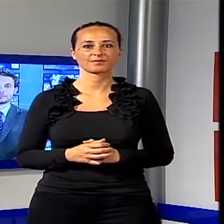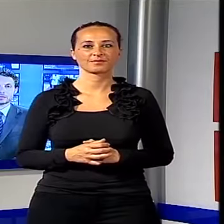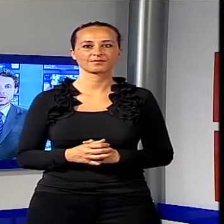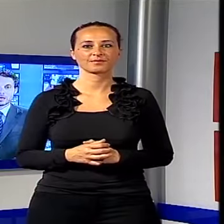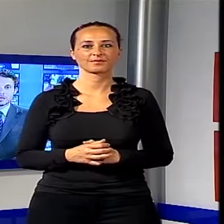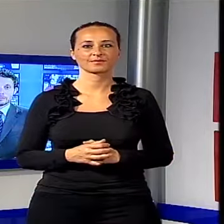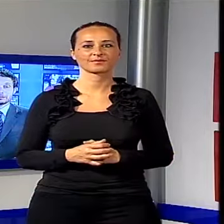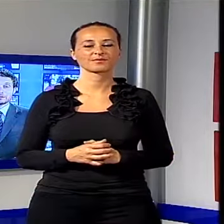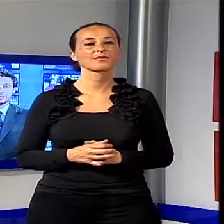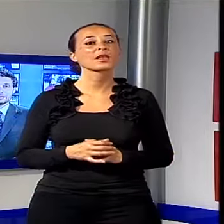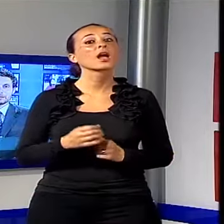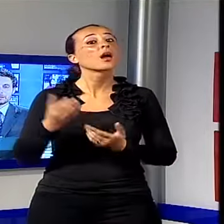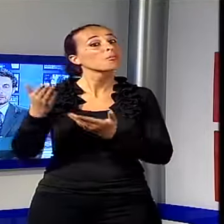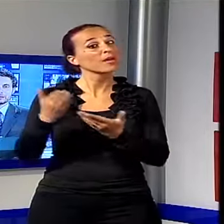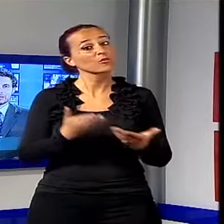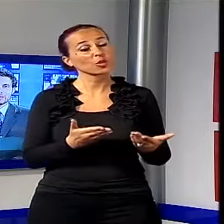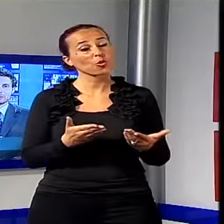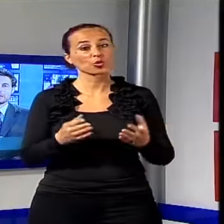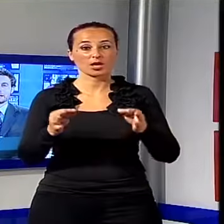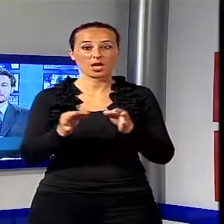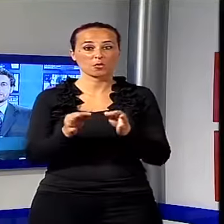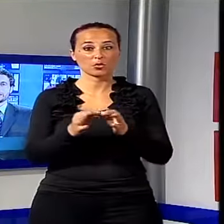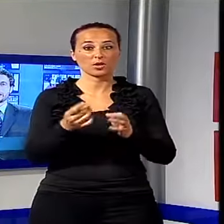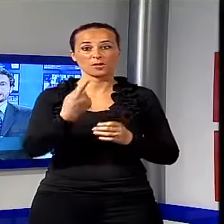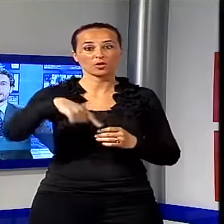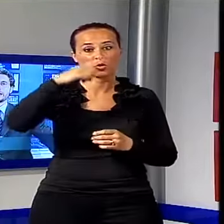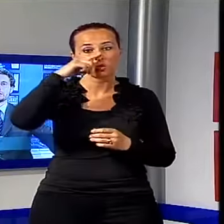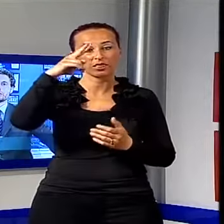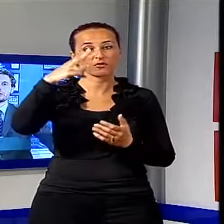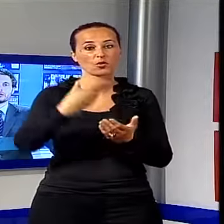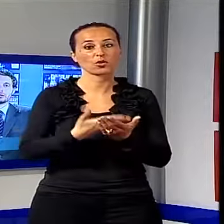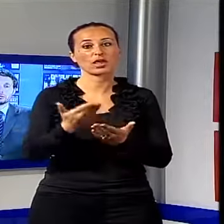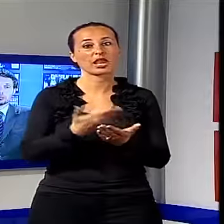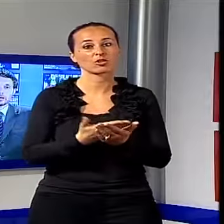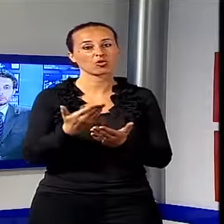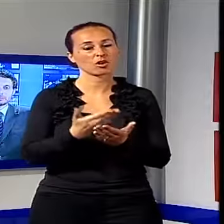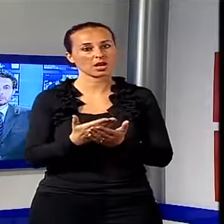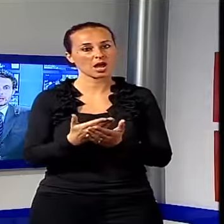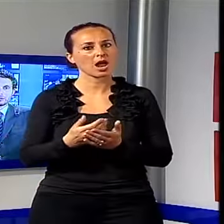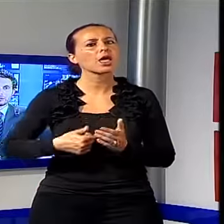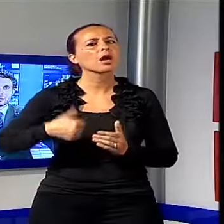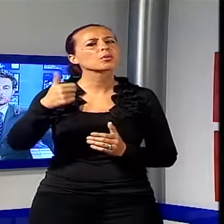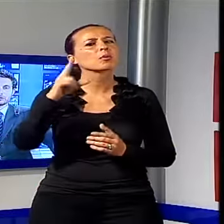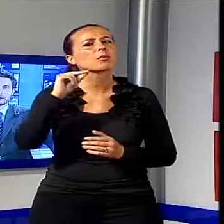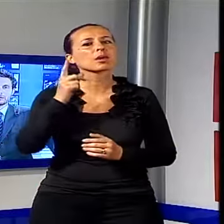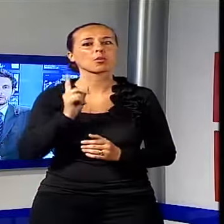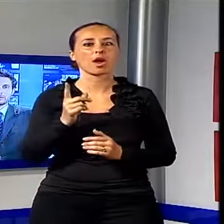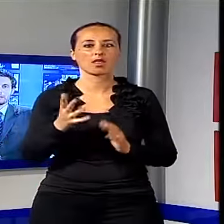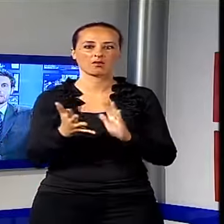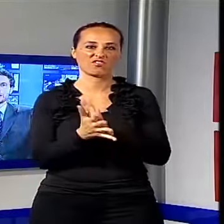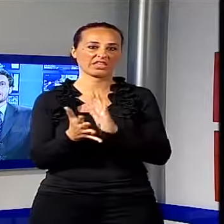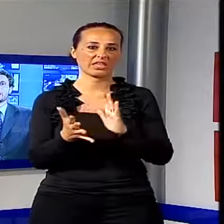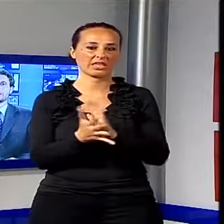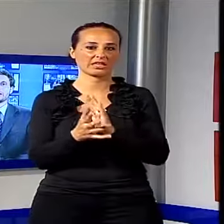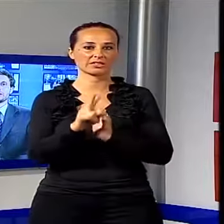Ben trovati per questa nuova edizione del TG Noi. Dunque in primo piano le celebrazioni per il 25